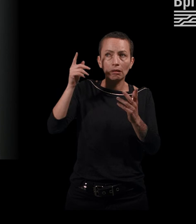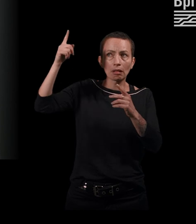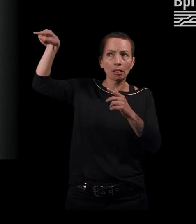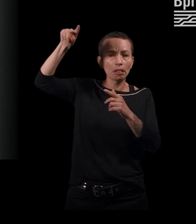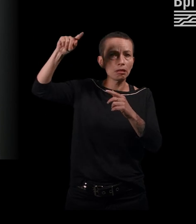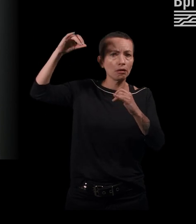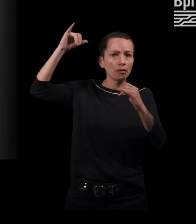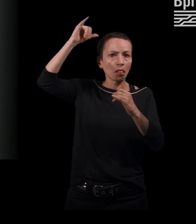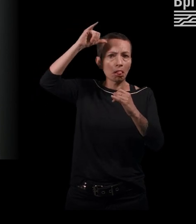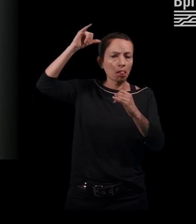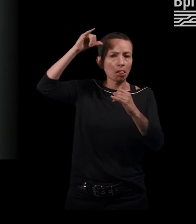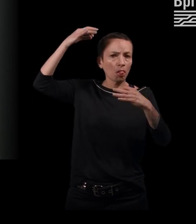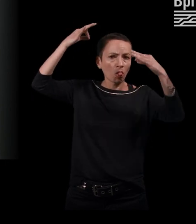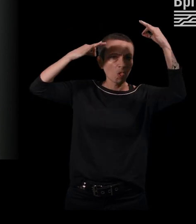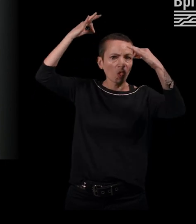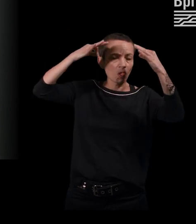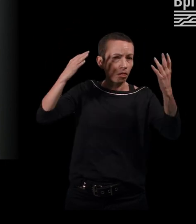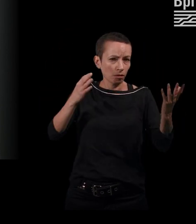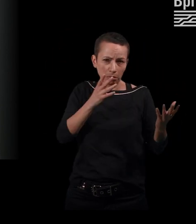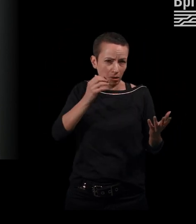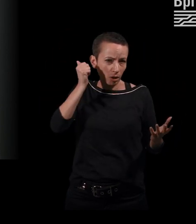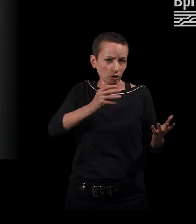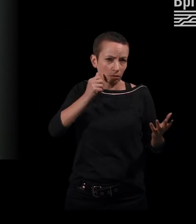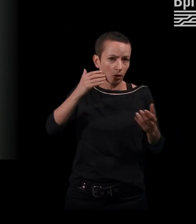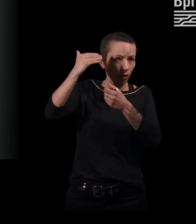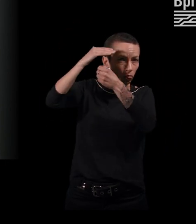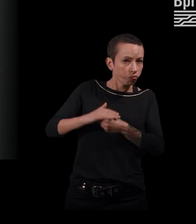nous abuser de manière quotidienne, d'abuser de nous de manière quotidienne.